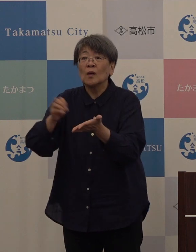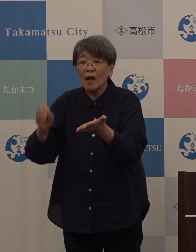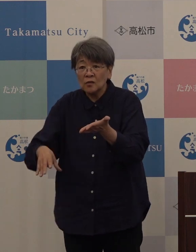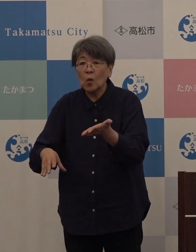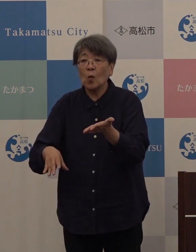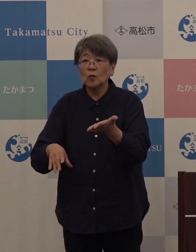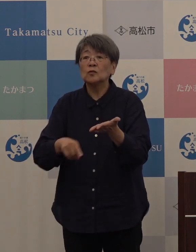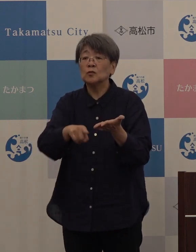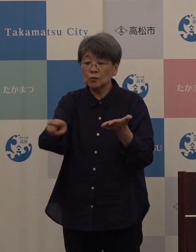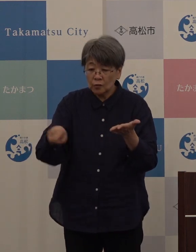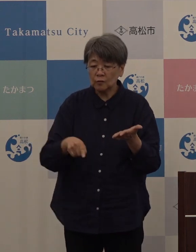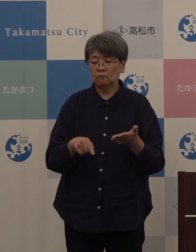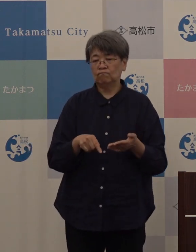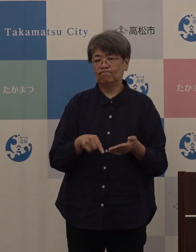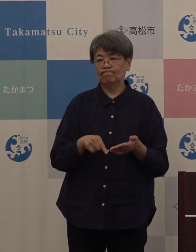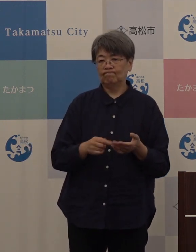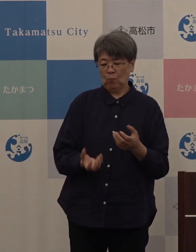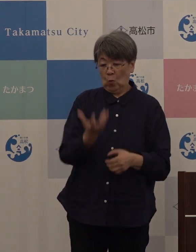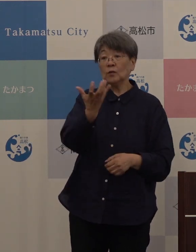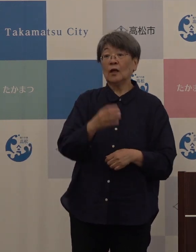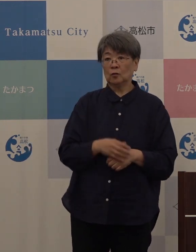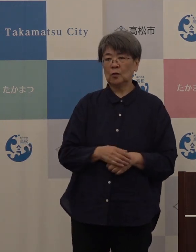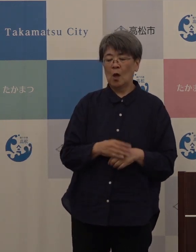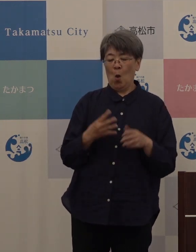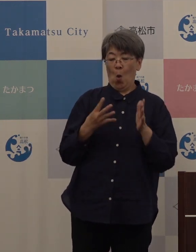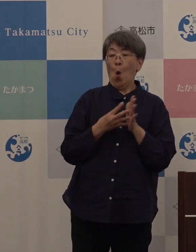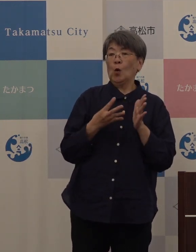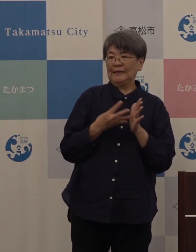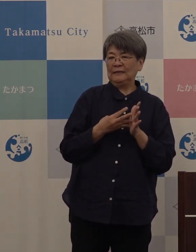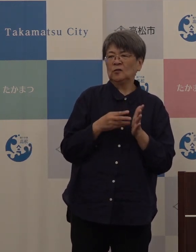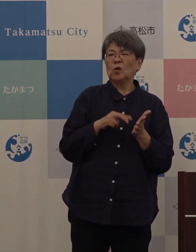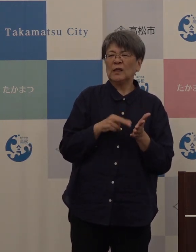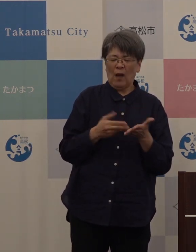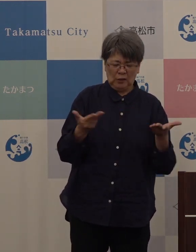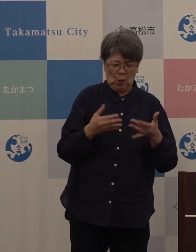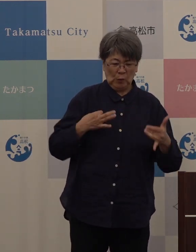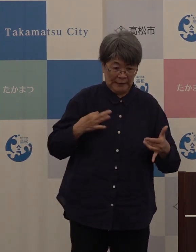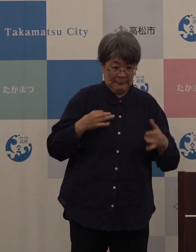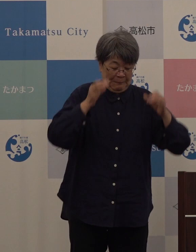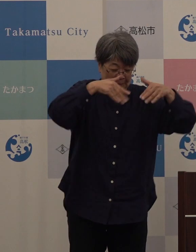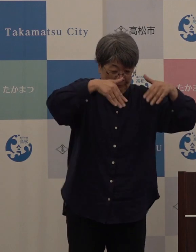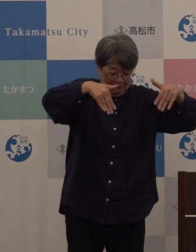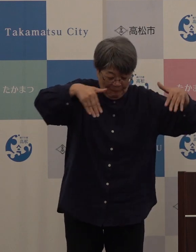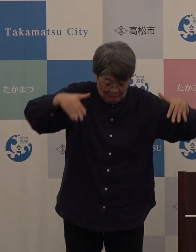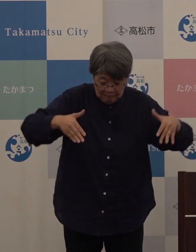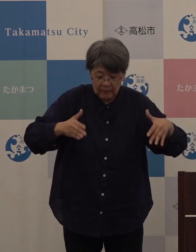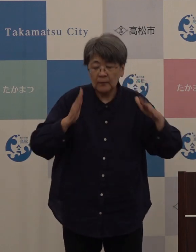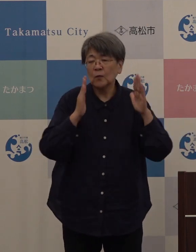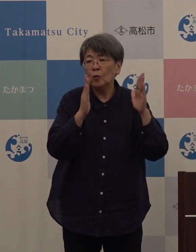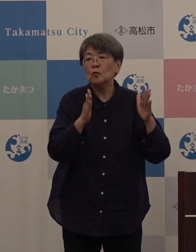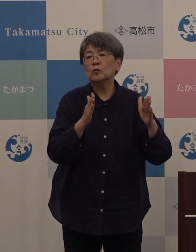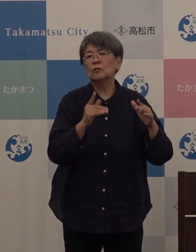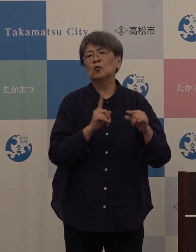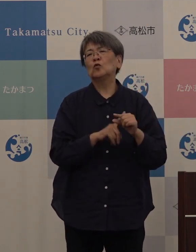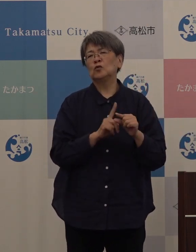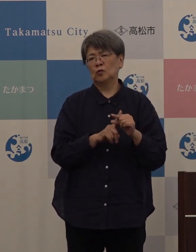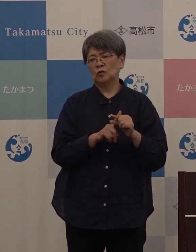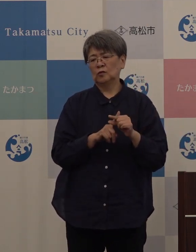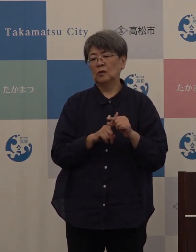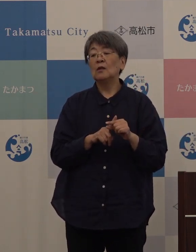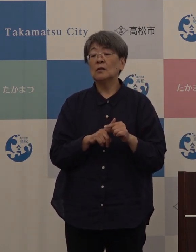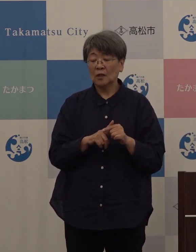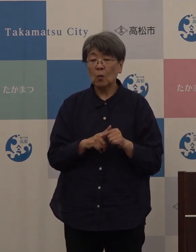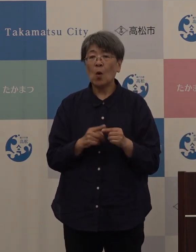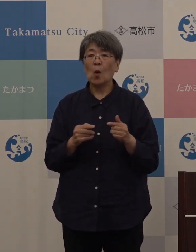法人側といたしましては、まあ、職員確保を今尽力をしているんだけれども、 利用者の安全